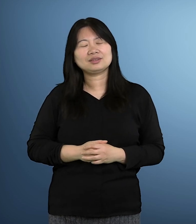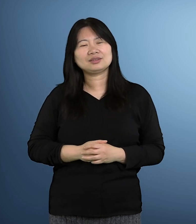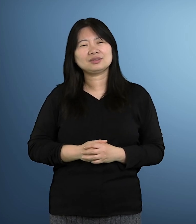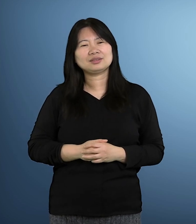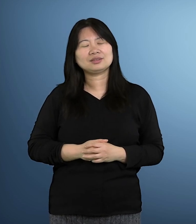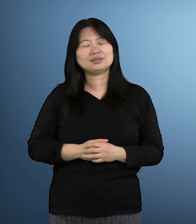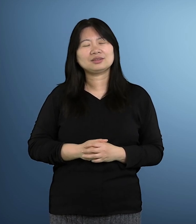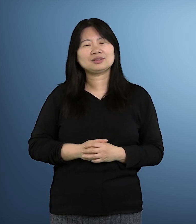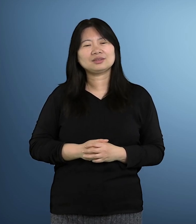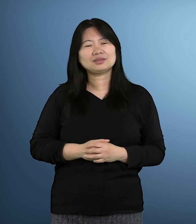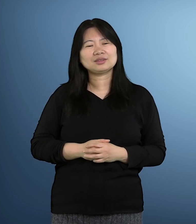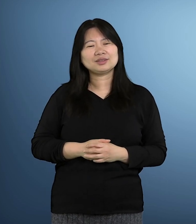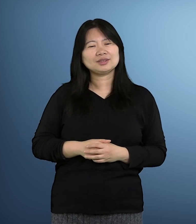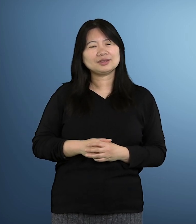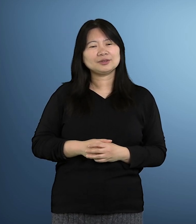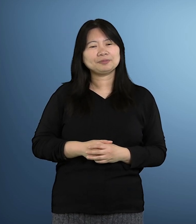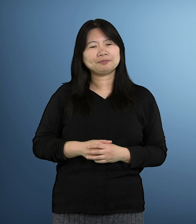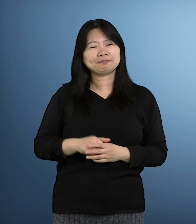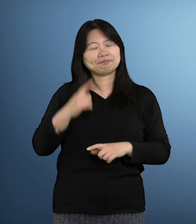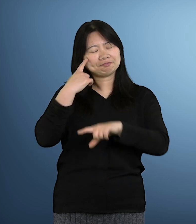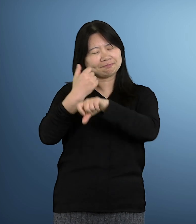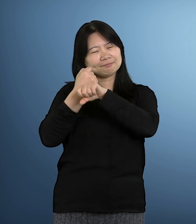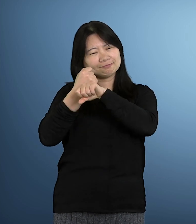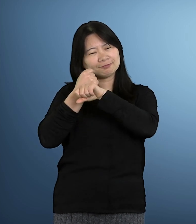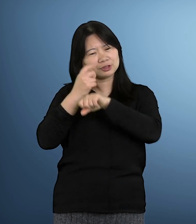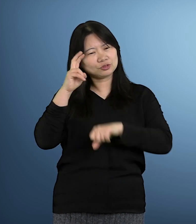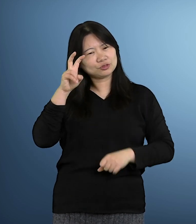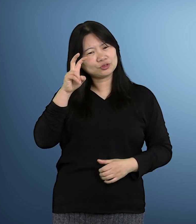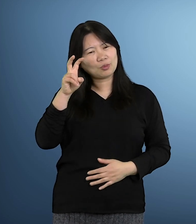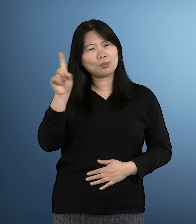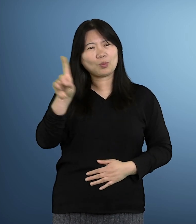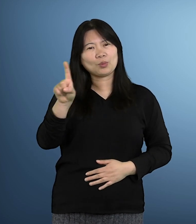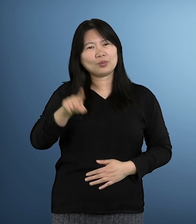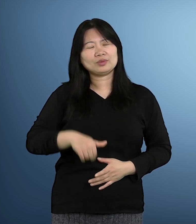합리적 추론을 해보면